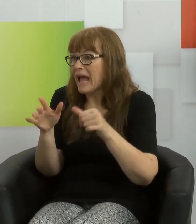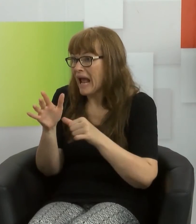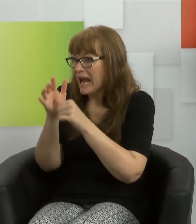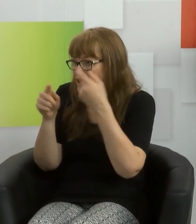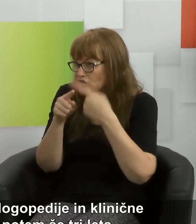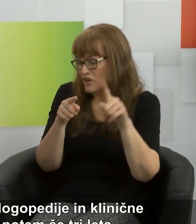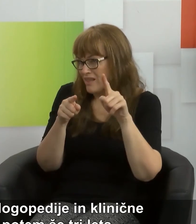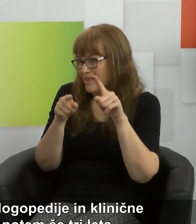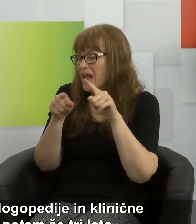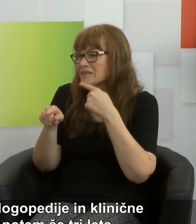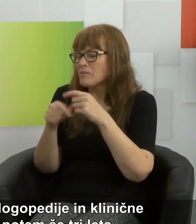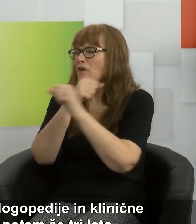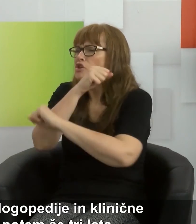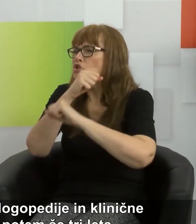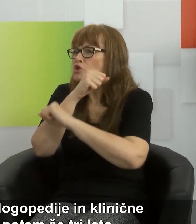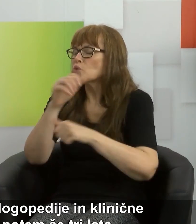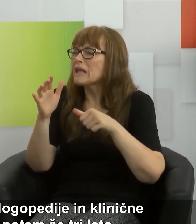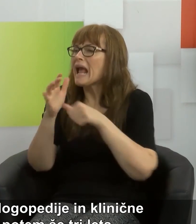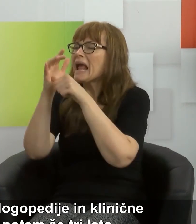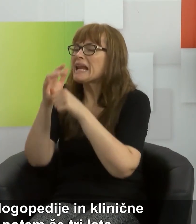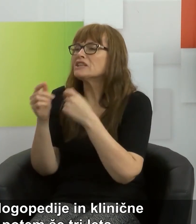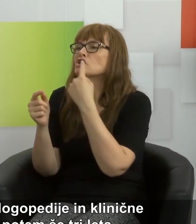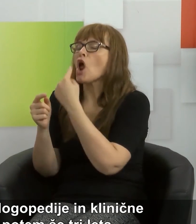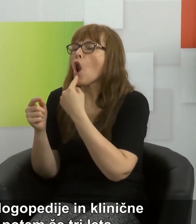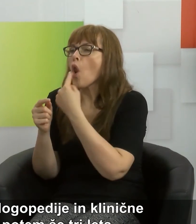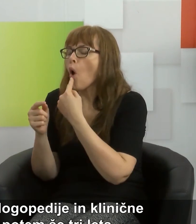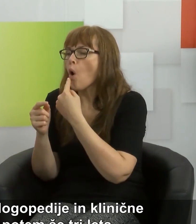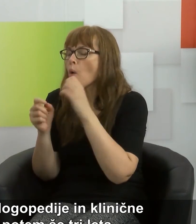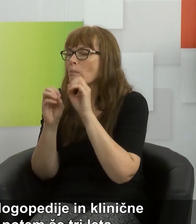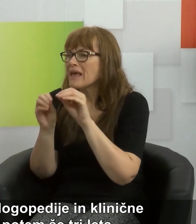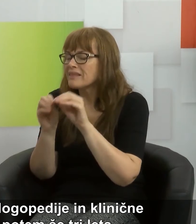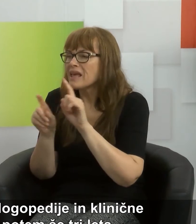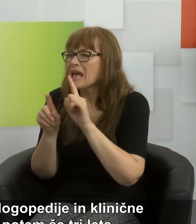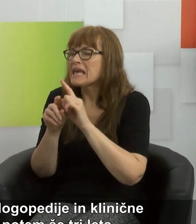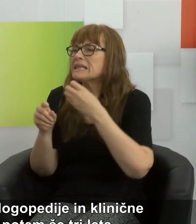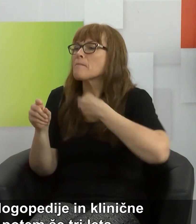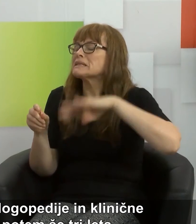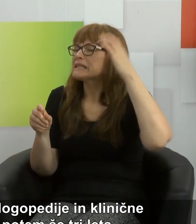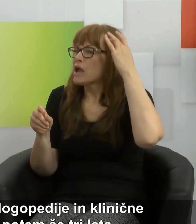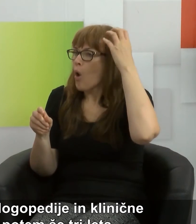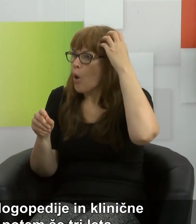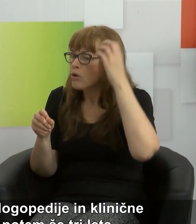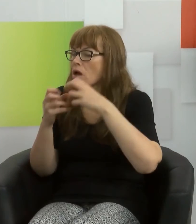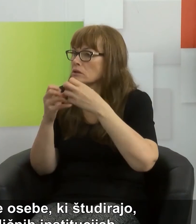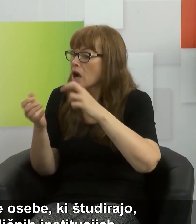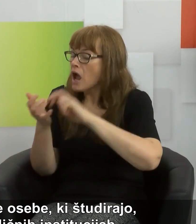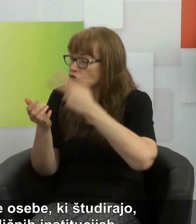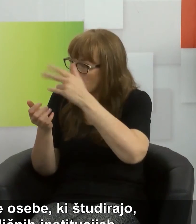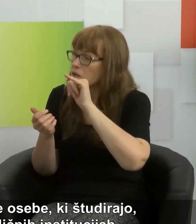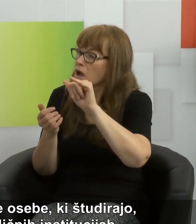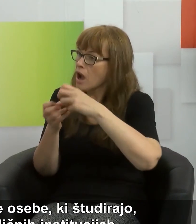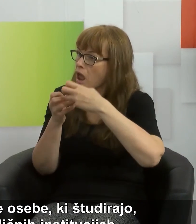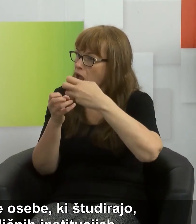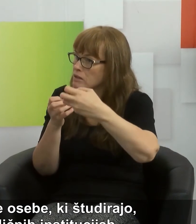del, pravi študij klinične logopedije in klinične psihologije, ki traja potem še 3 leta, ravno